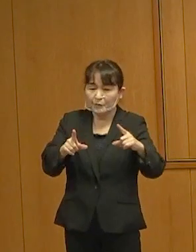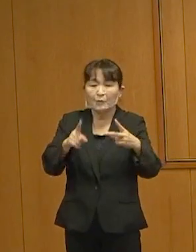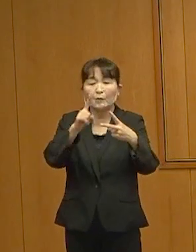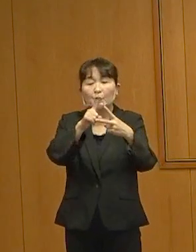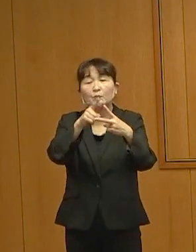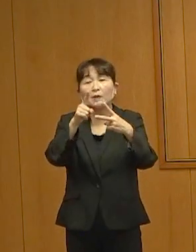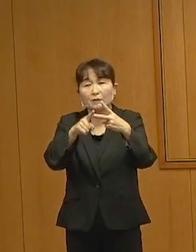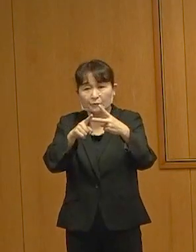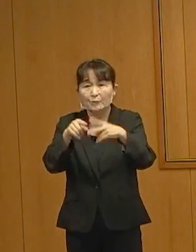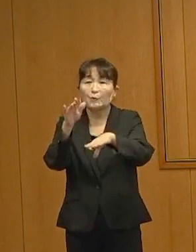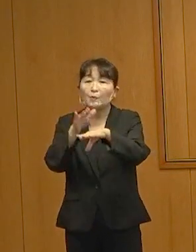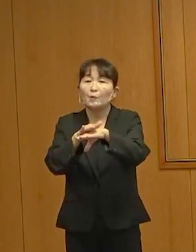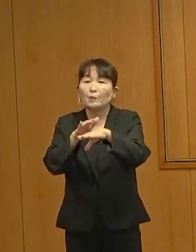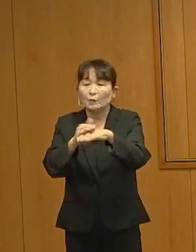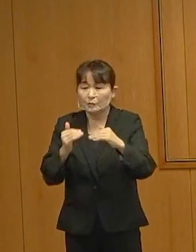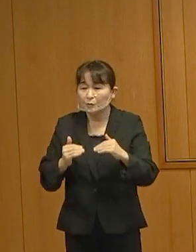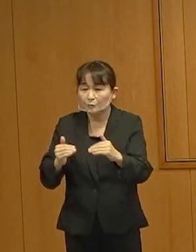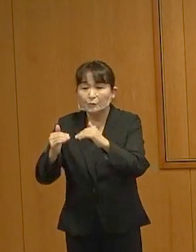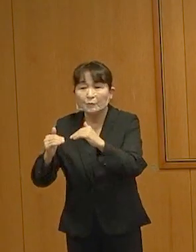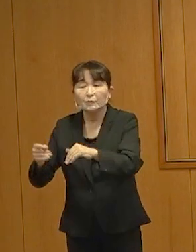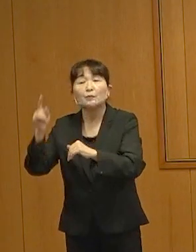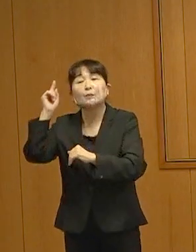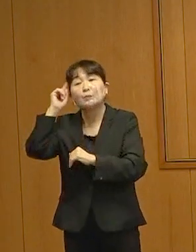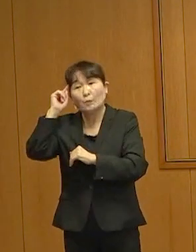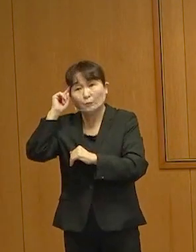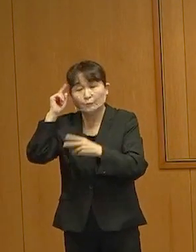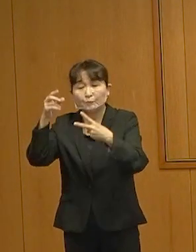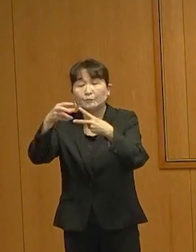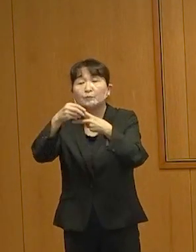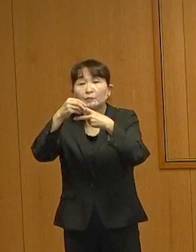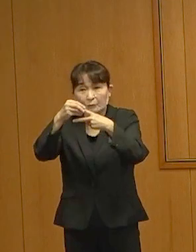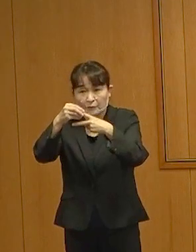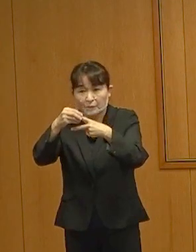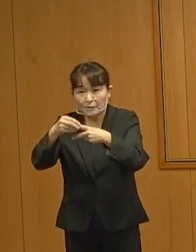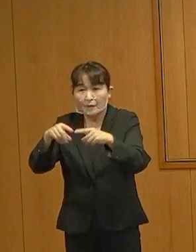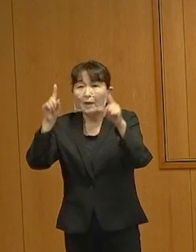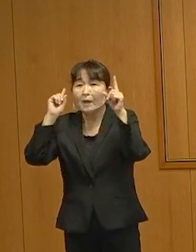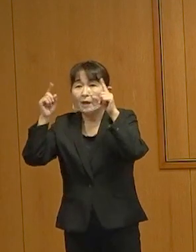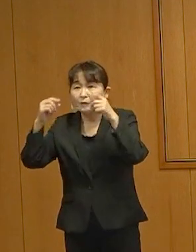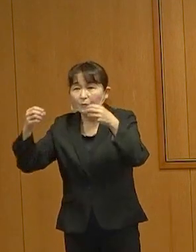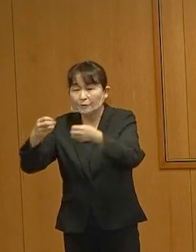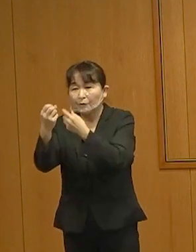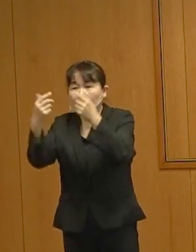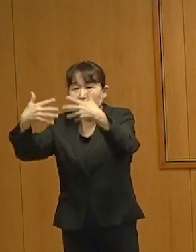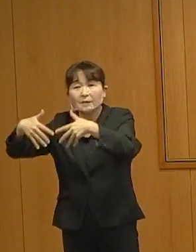ないと思うんですね。遊具と、動物の